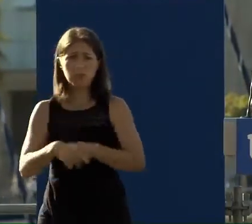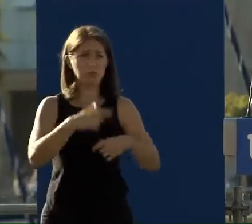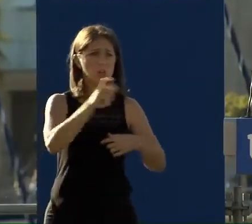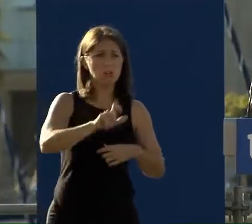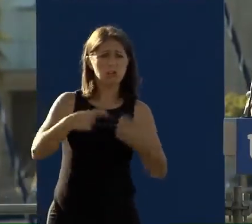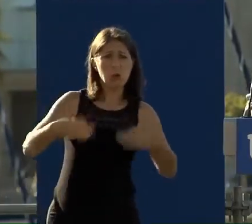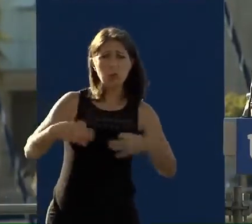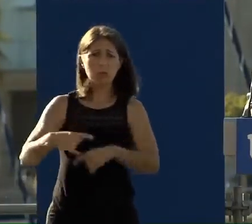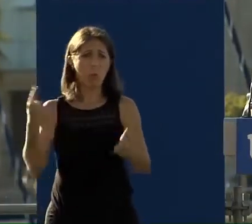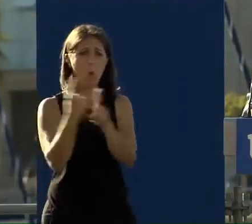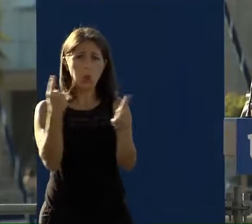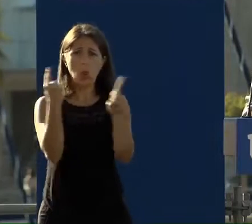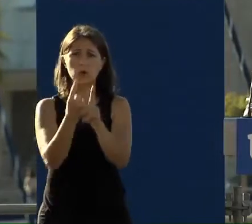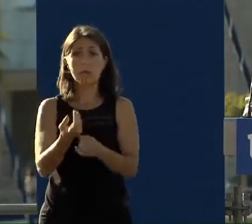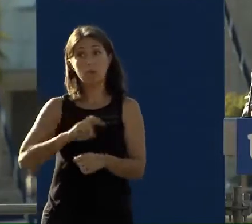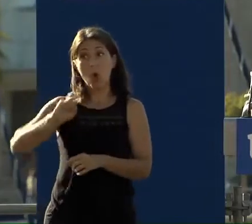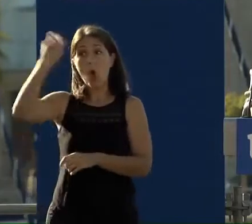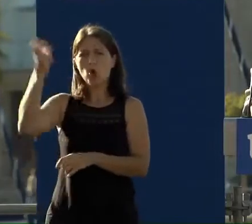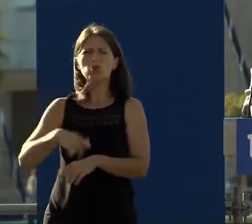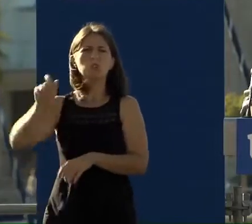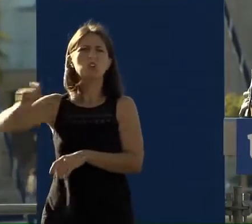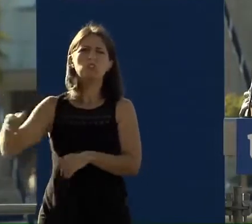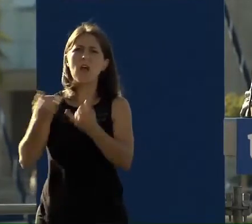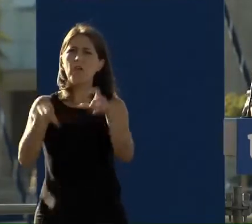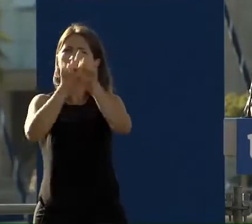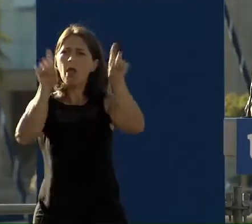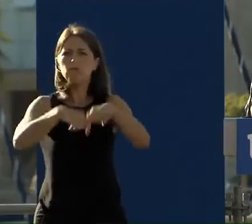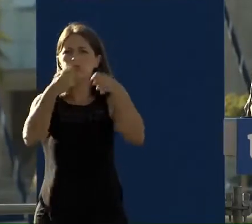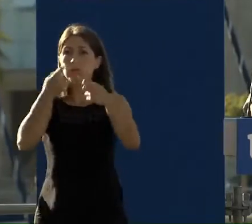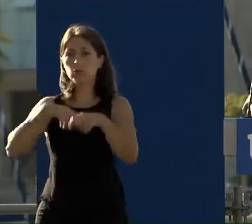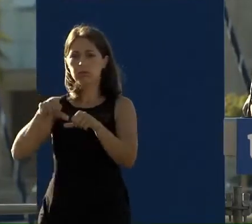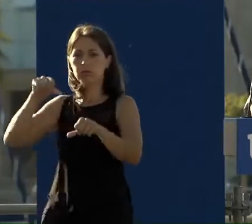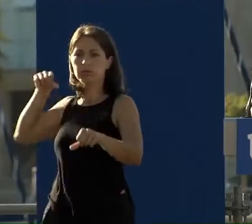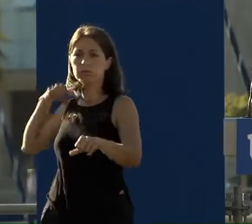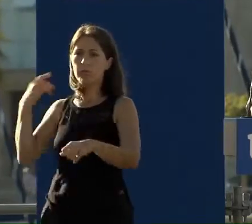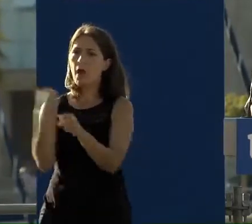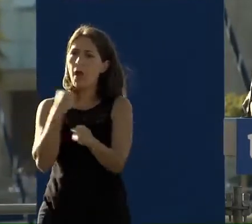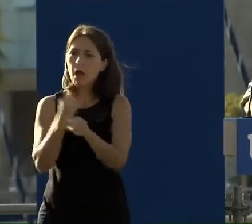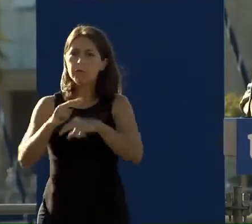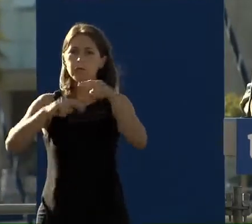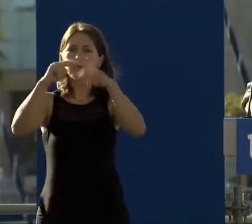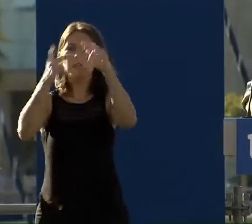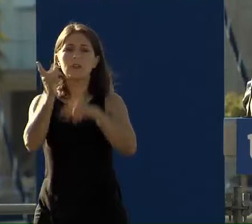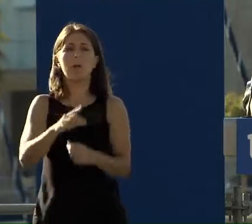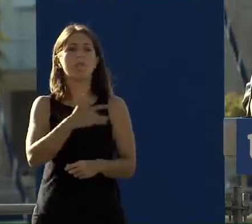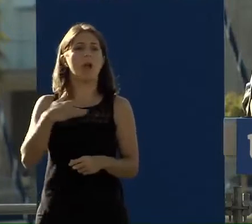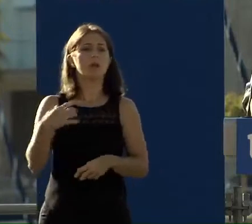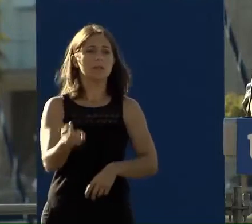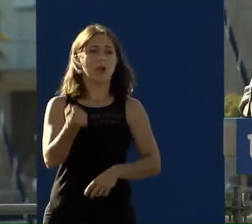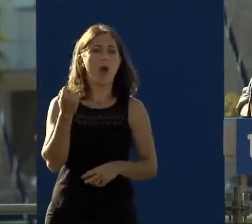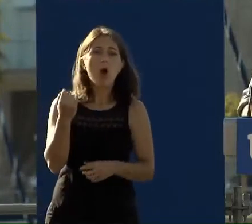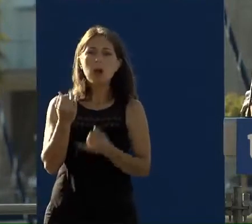común, outros, aqueles que arruinaron as empresas que tanto nos costou construir dende abaixo, aqueles que arruinaron as caixas de